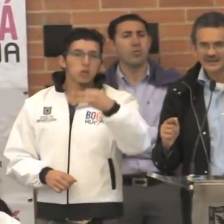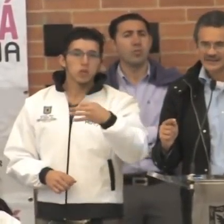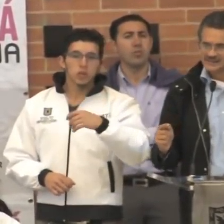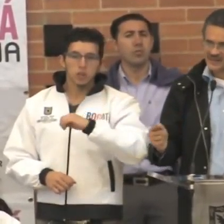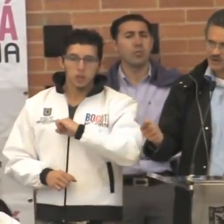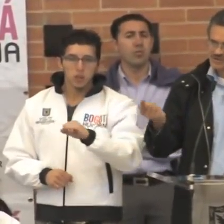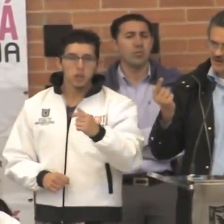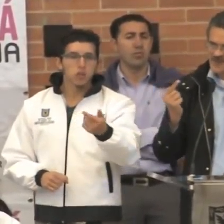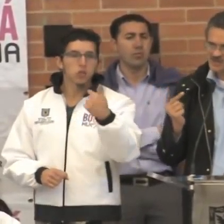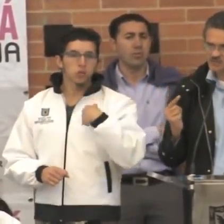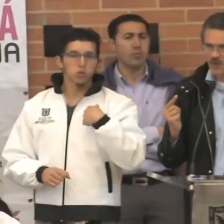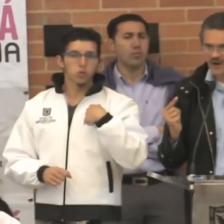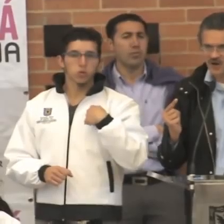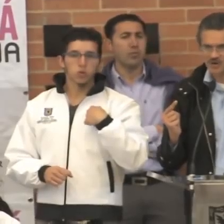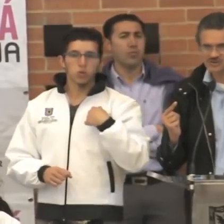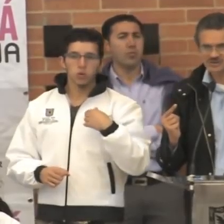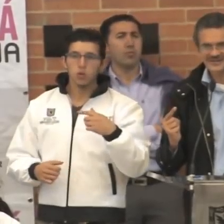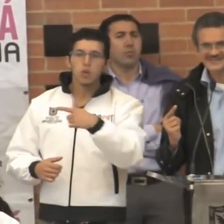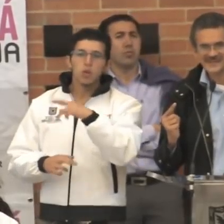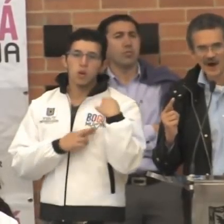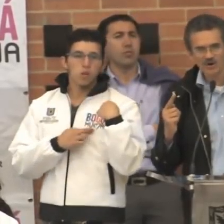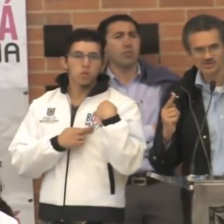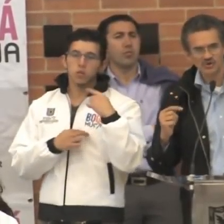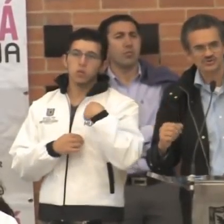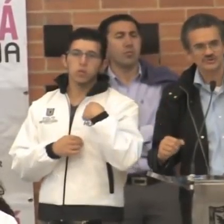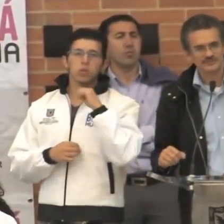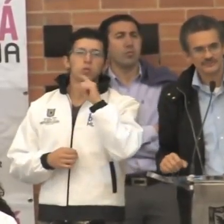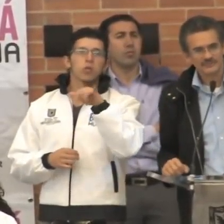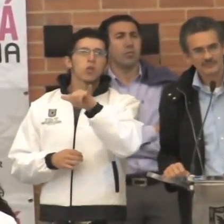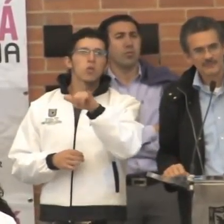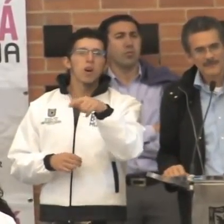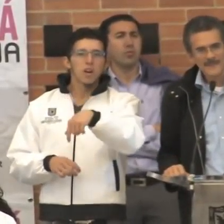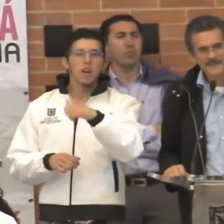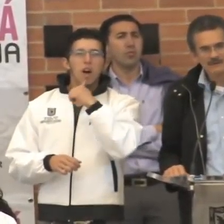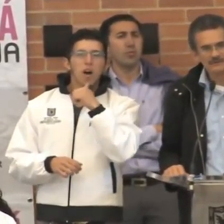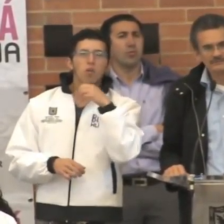hacer de los servicios públicos negocios.